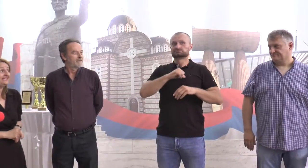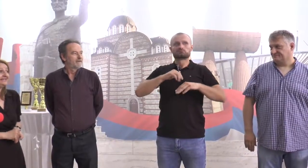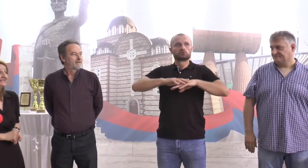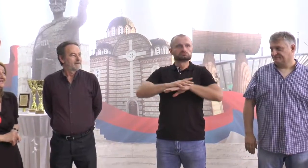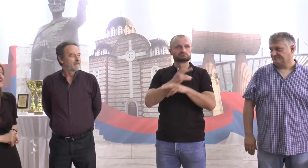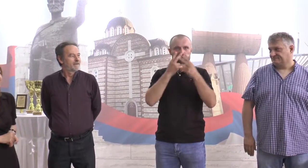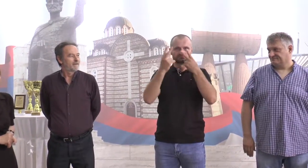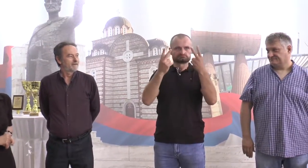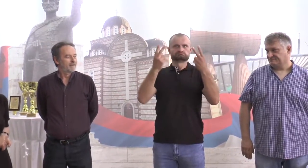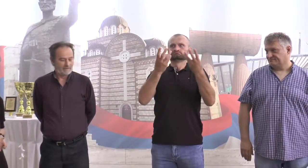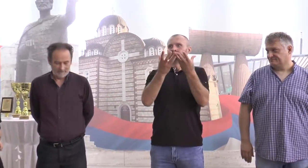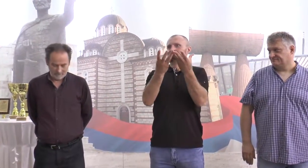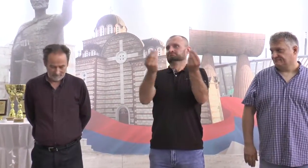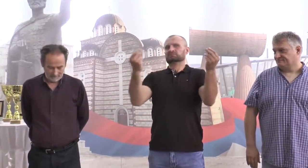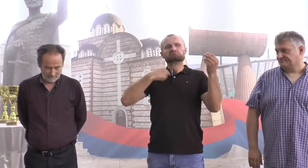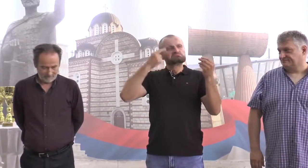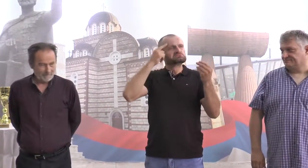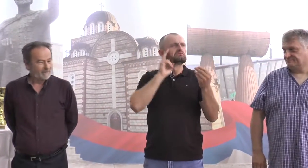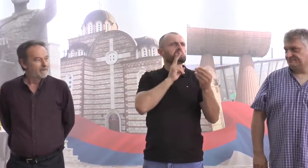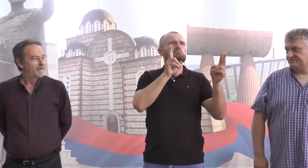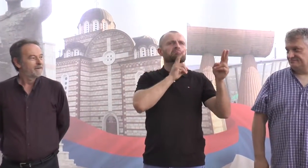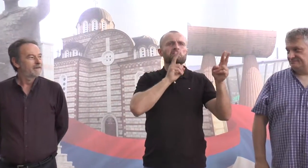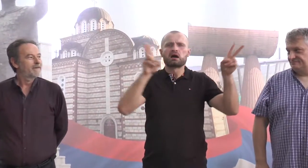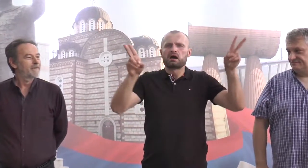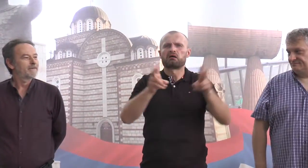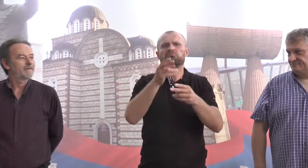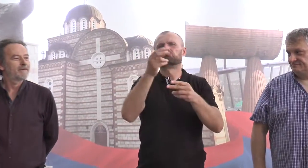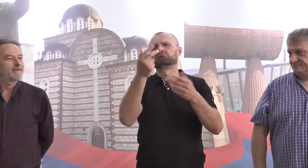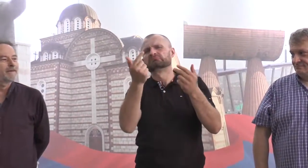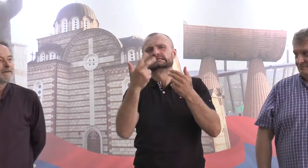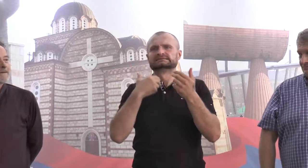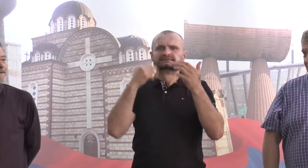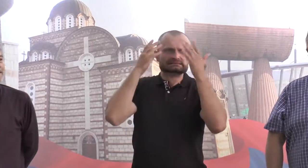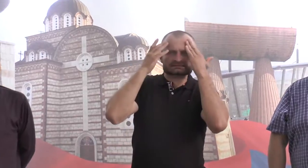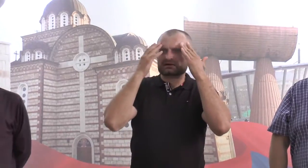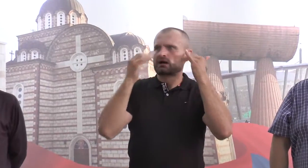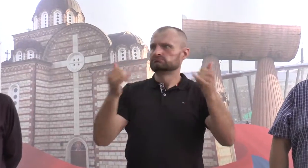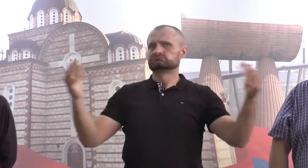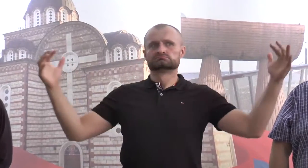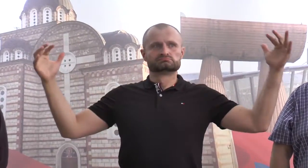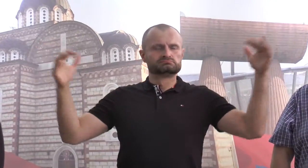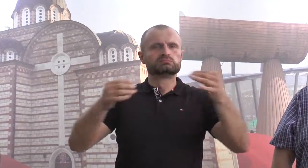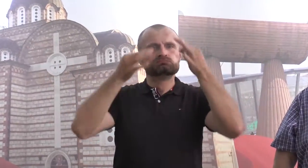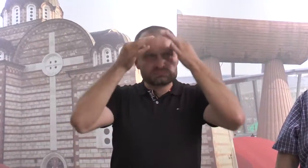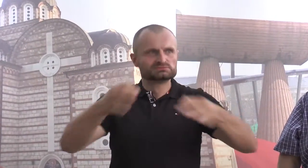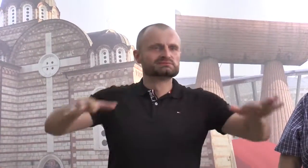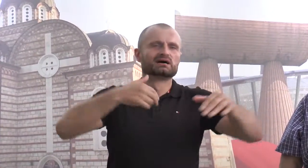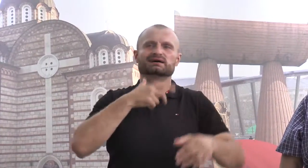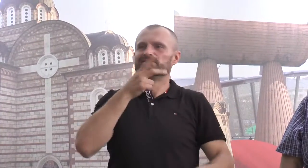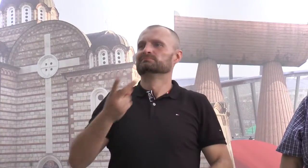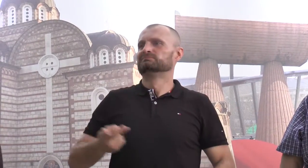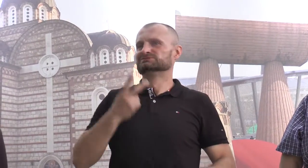svi. Ja sam zaista oduševljen što ste došli svi u ovom velikom broju. Brinuo sam